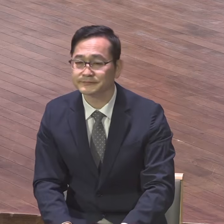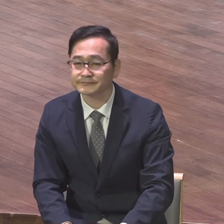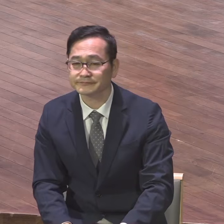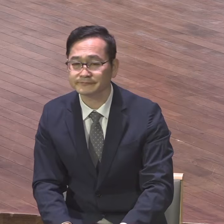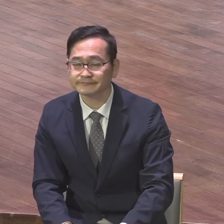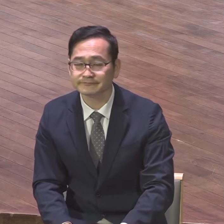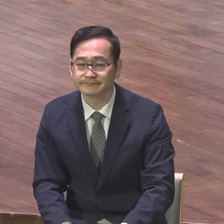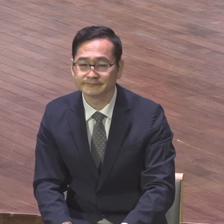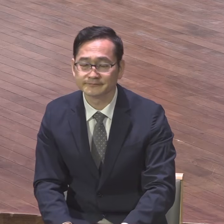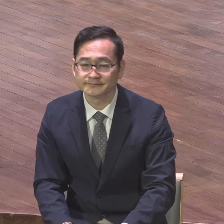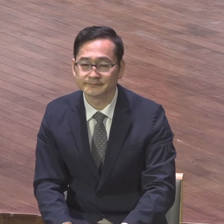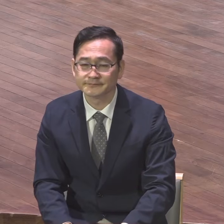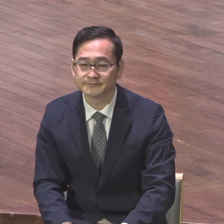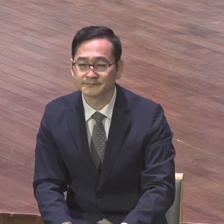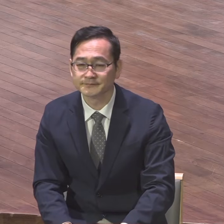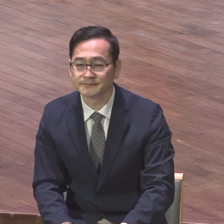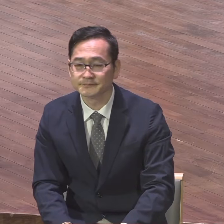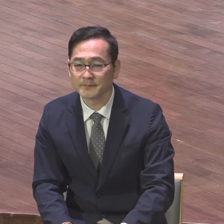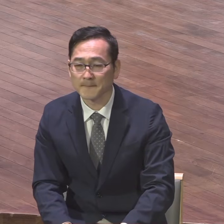때문에 그렇지요. 그래서